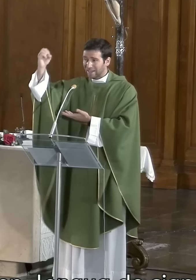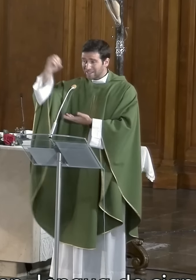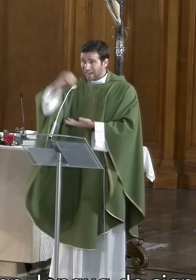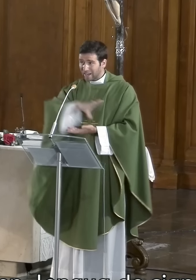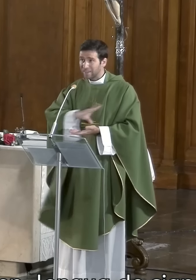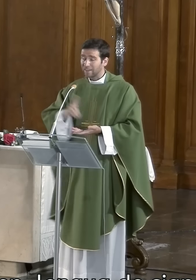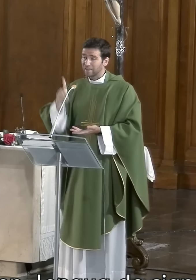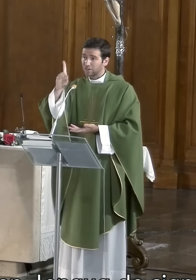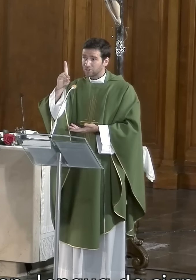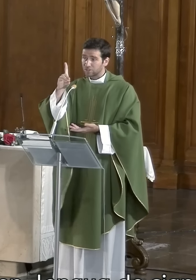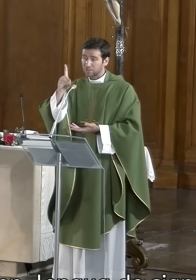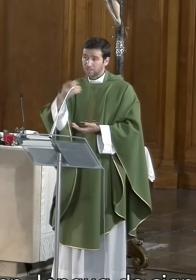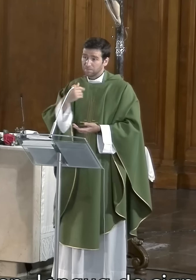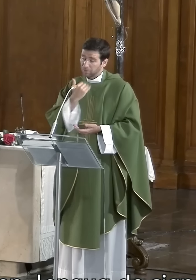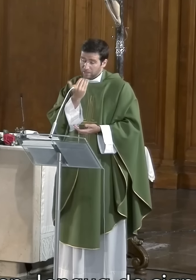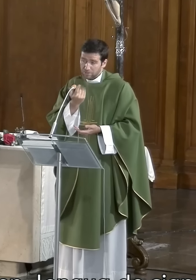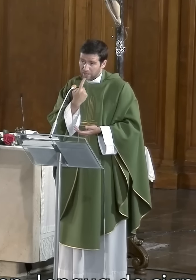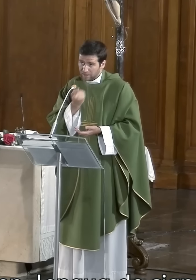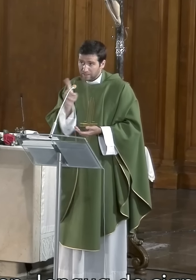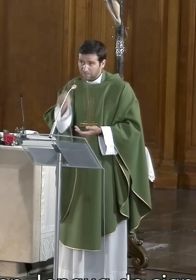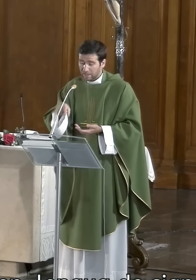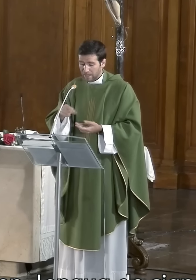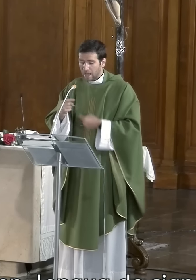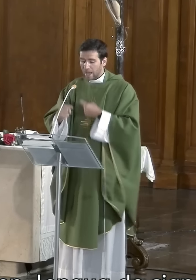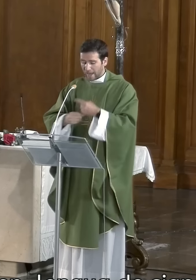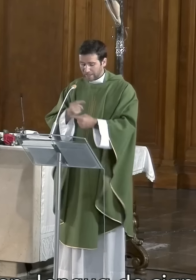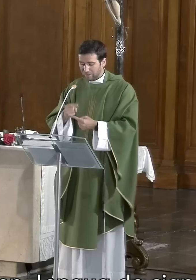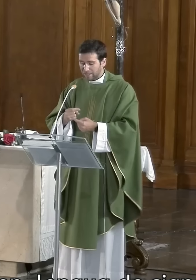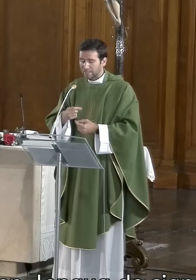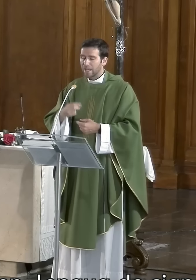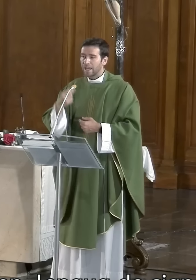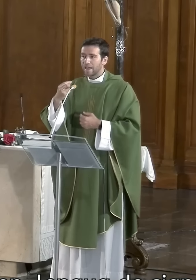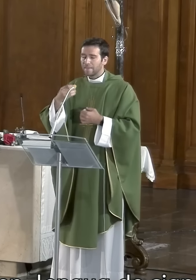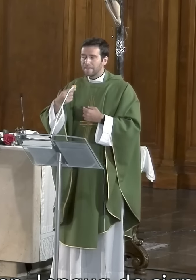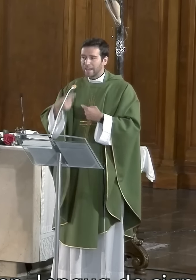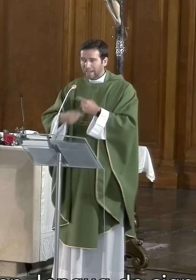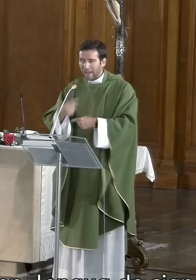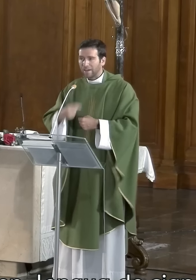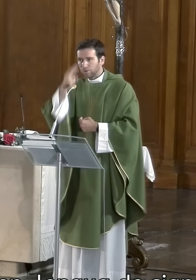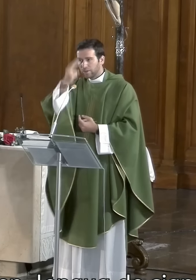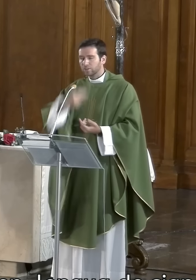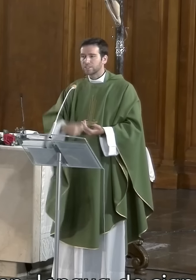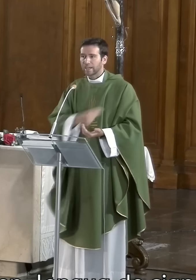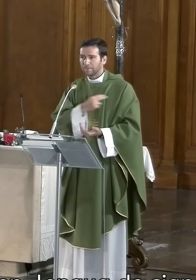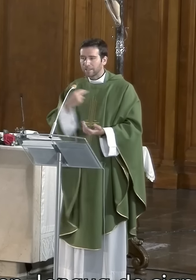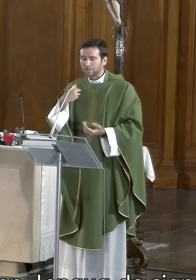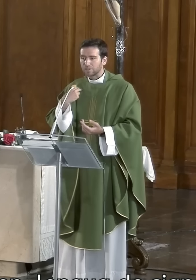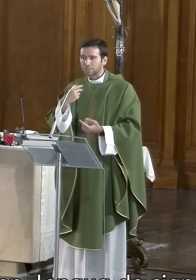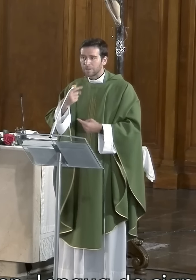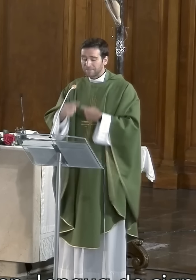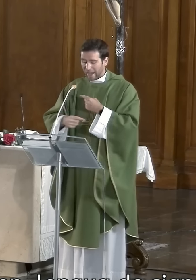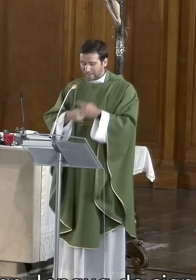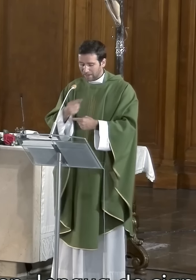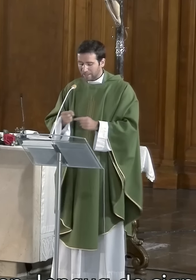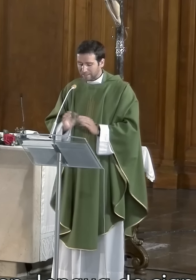la gracia de Dios, y podríamos decir también a través de cada uno de los sacramentos, a través